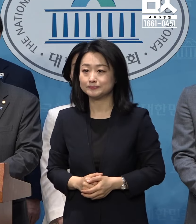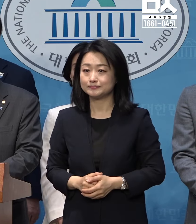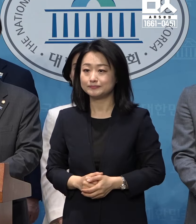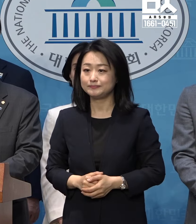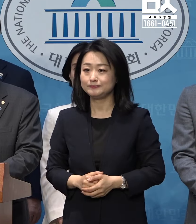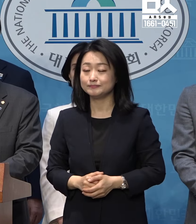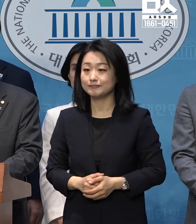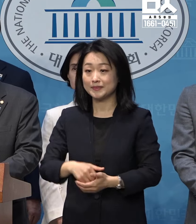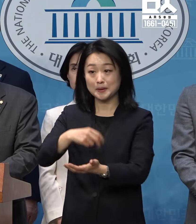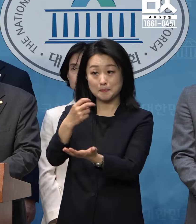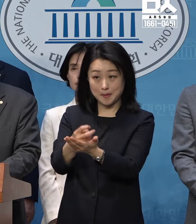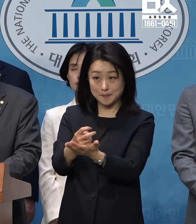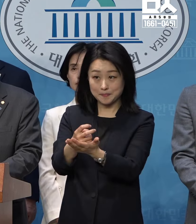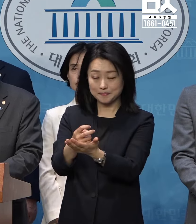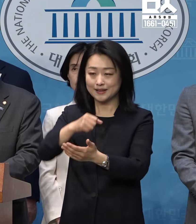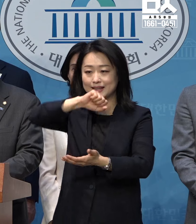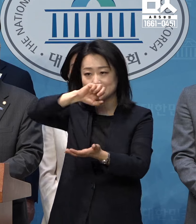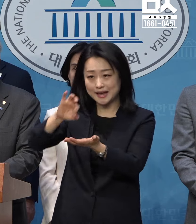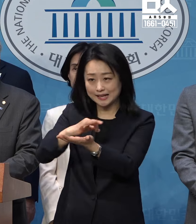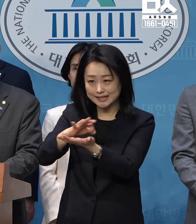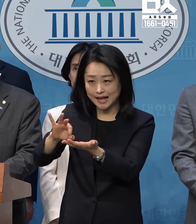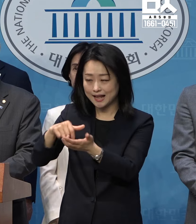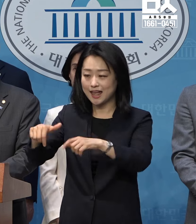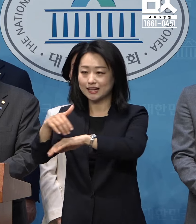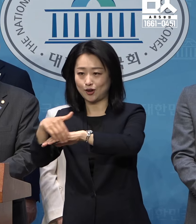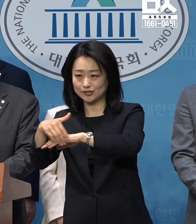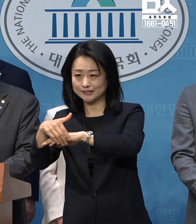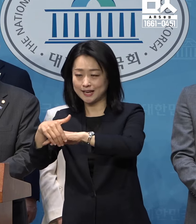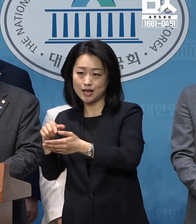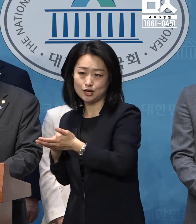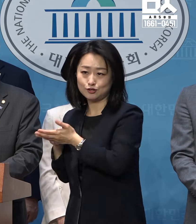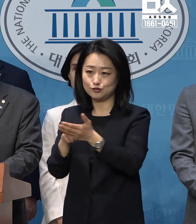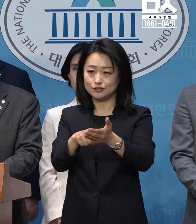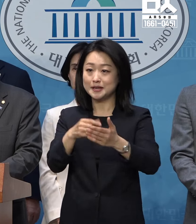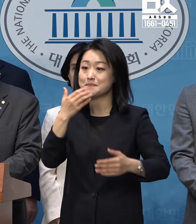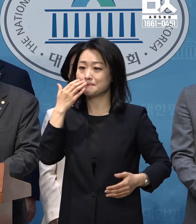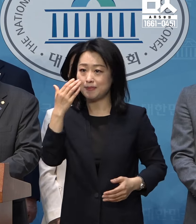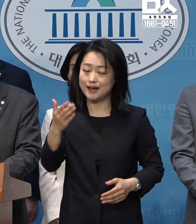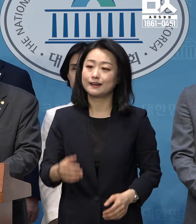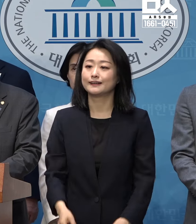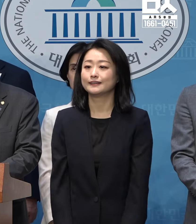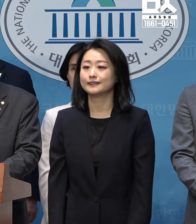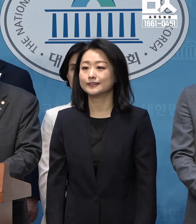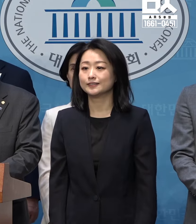위한 입법, 예산, 정책을 강력하게 추진해 나가겠습니다.